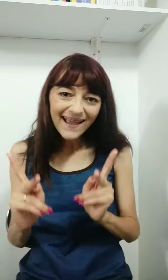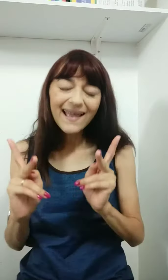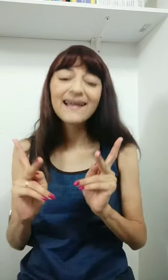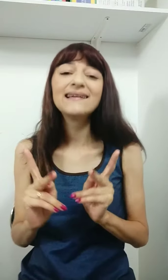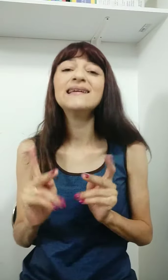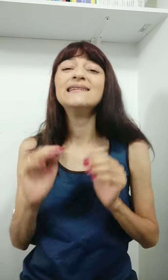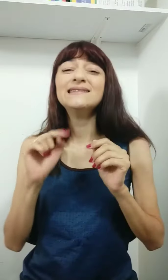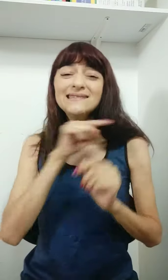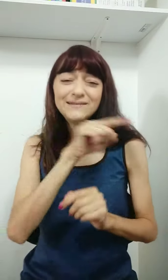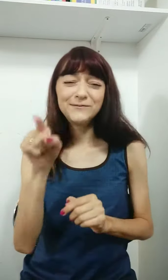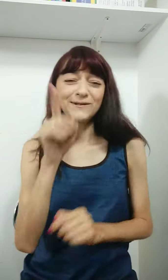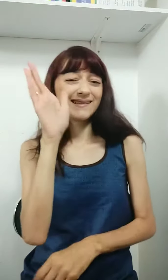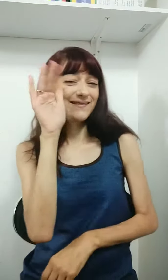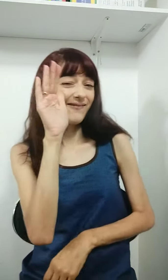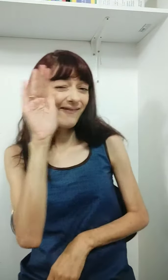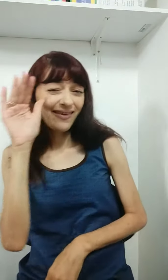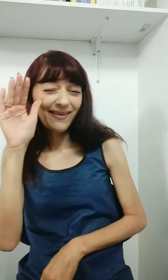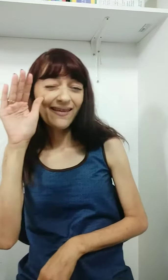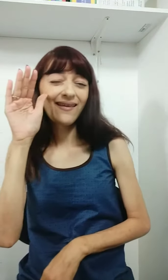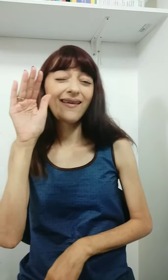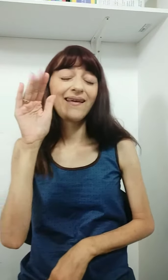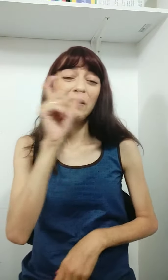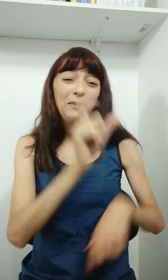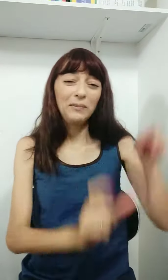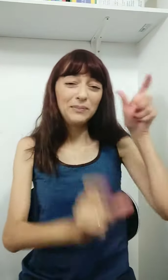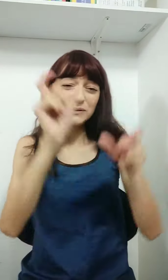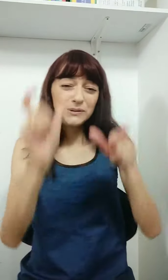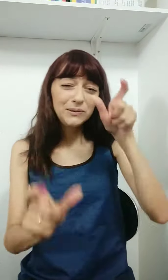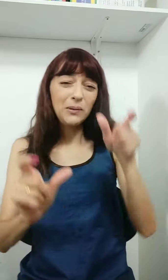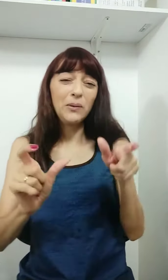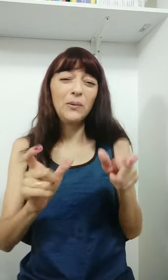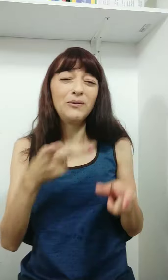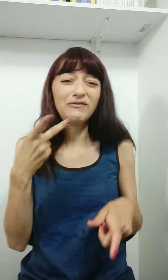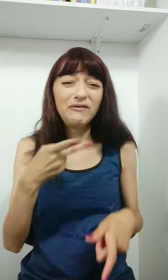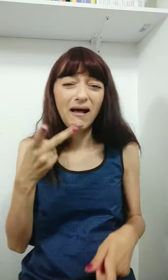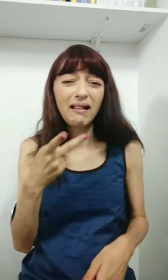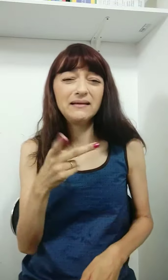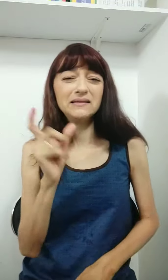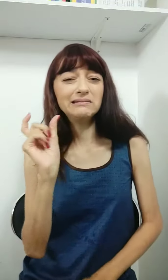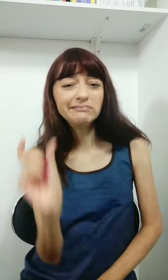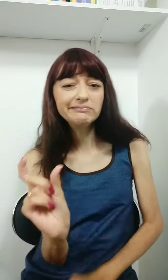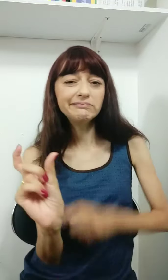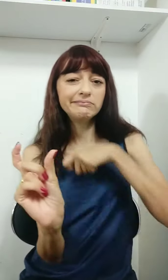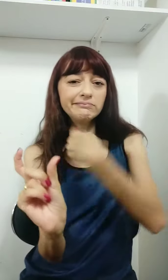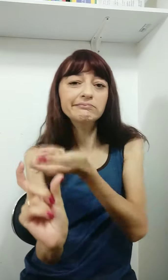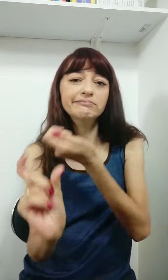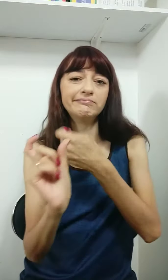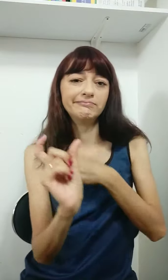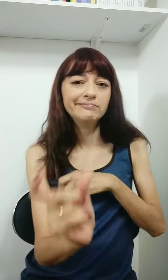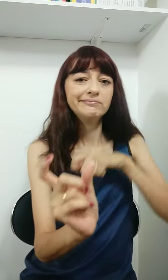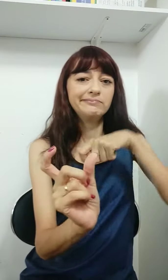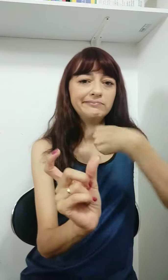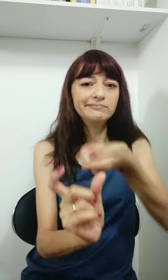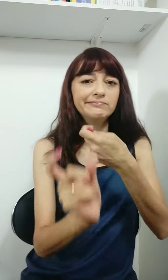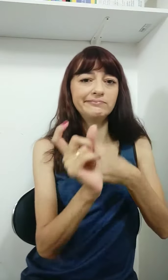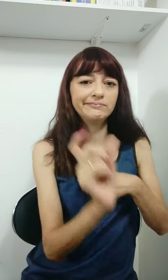portuguesa, tá bom? Então é muito importante porque às vezes vocês veem algumas pessoas, né? Às vezes eles falam, esse é o sinal disso,